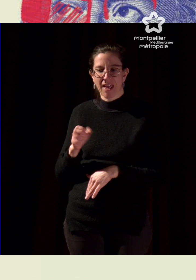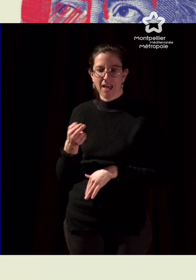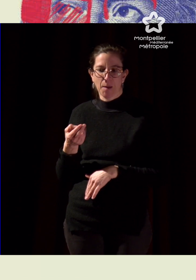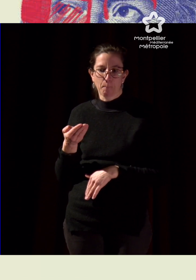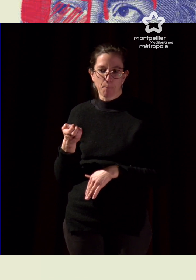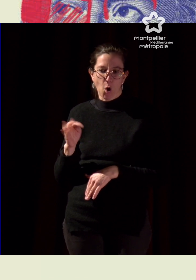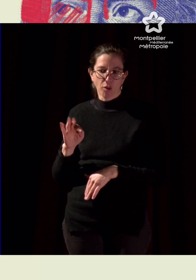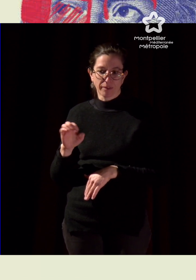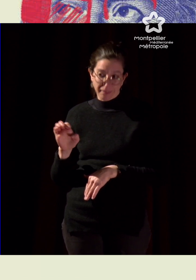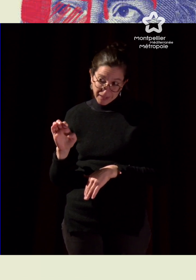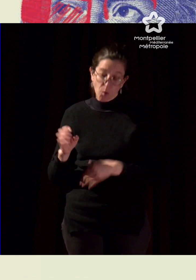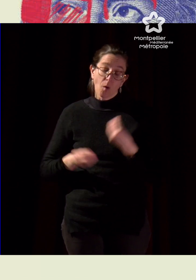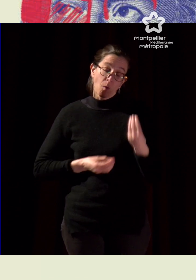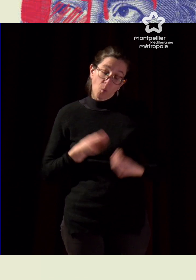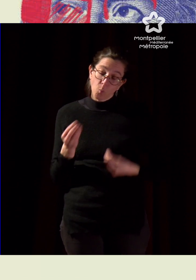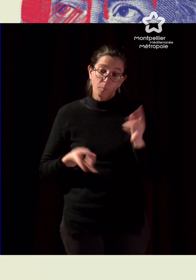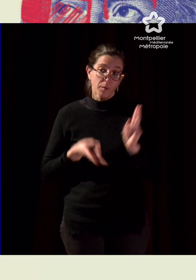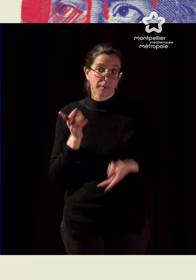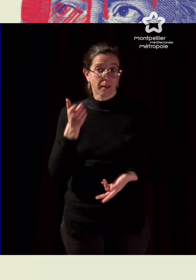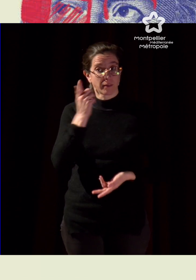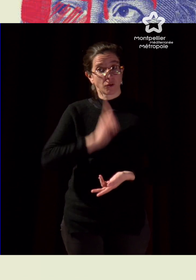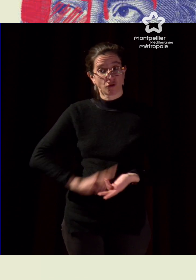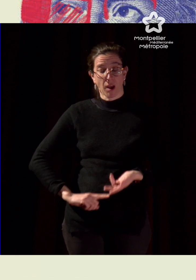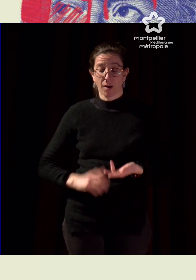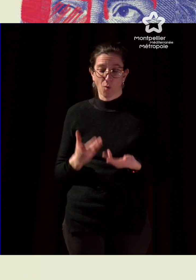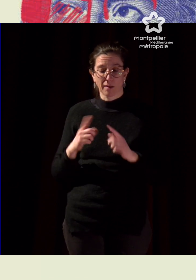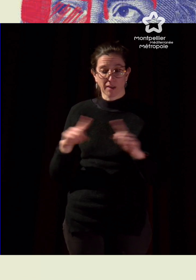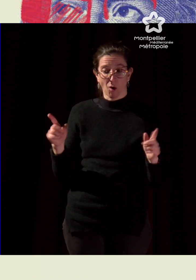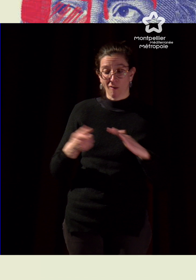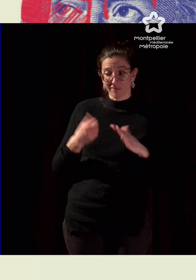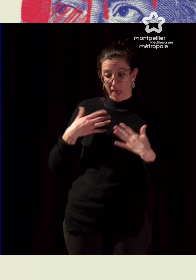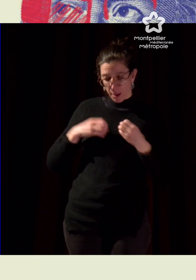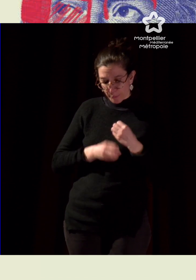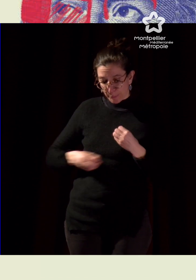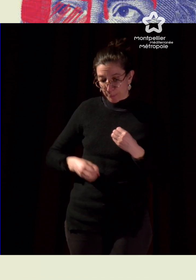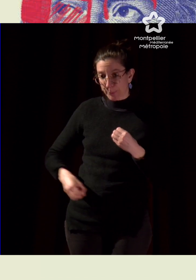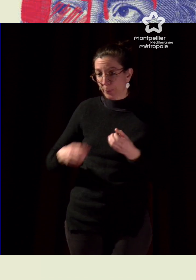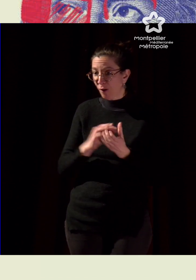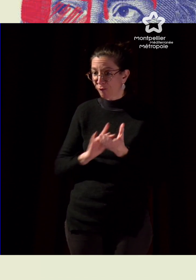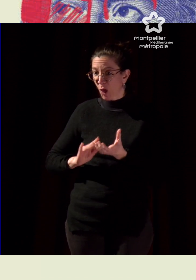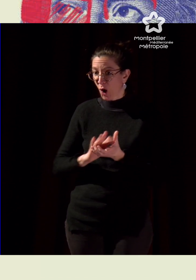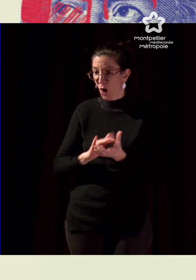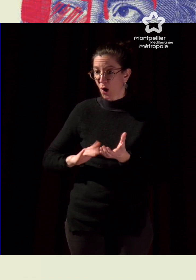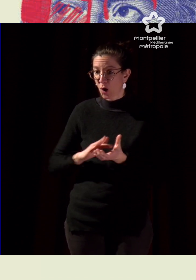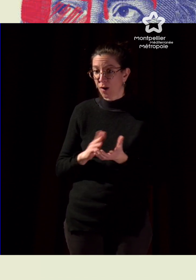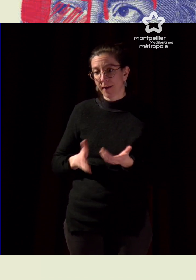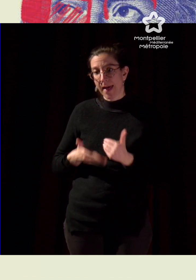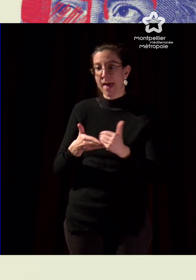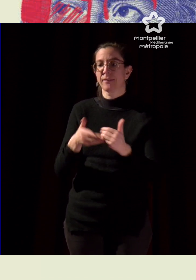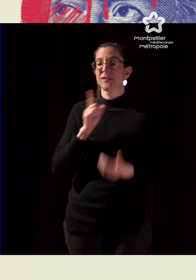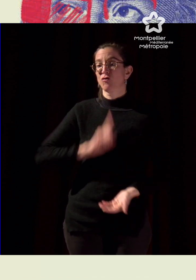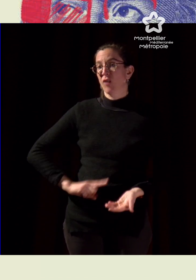flore intestinale, ils auraient une flore intestinale différente qui permettrait aussi de digérer le